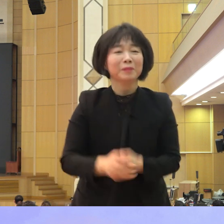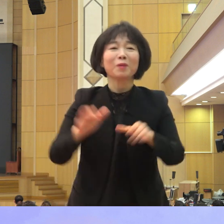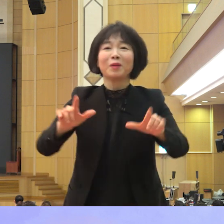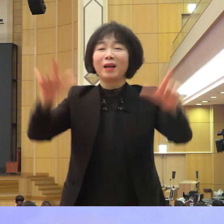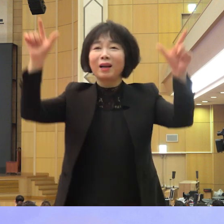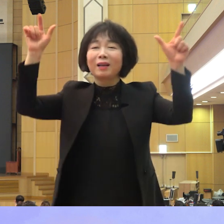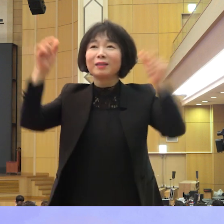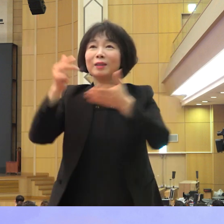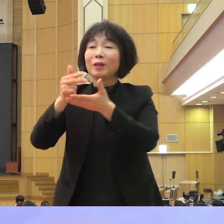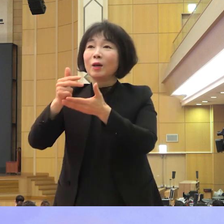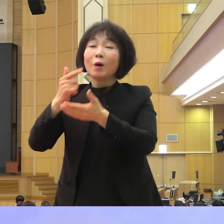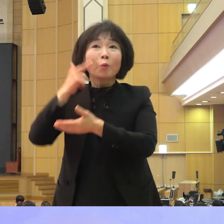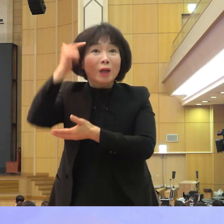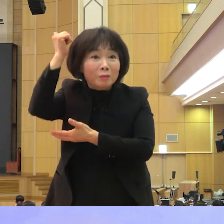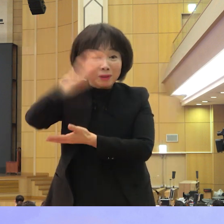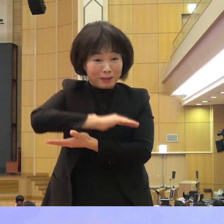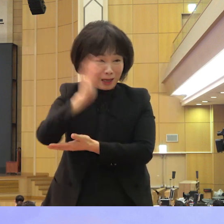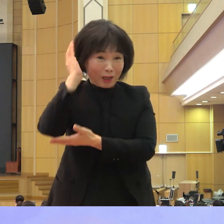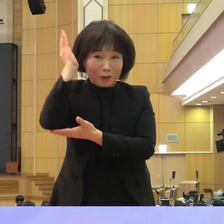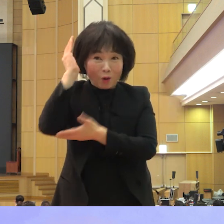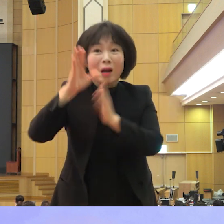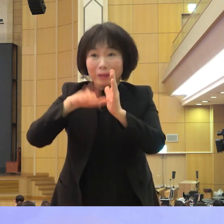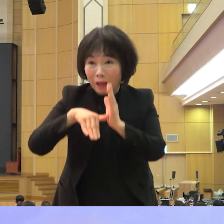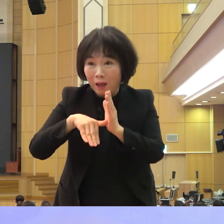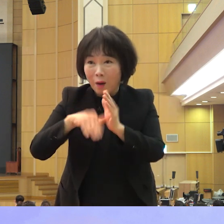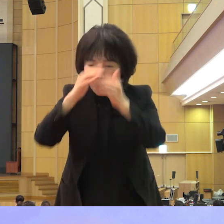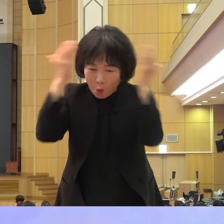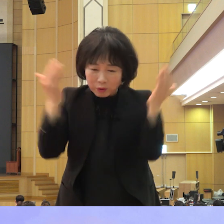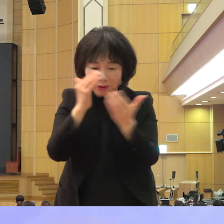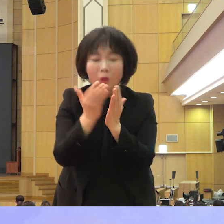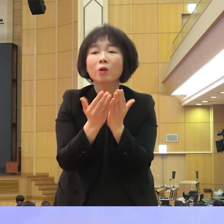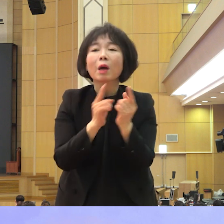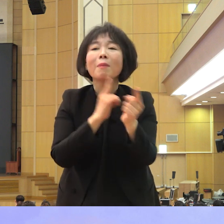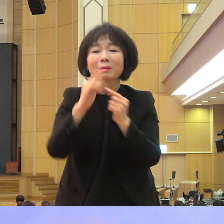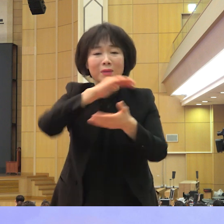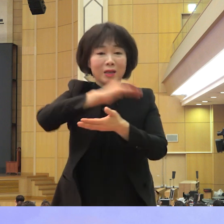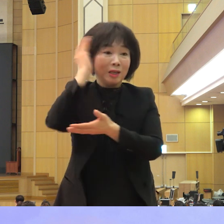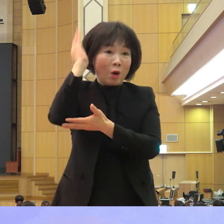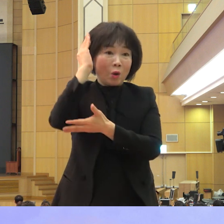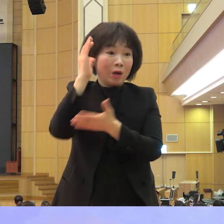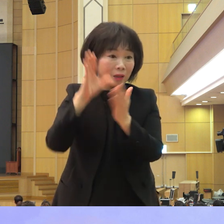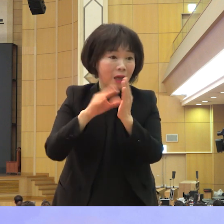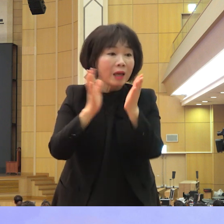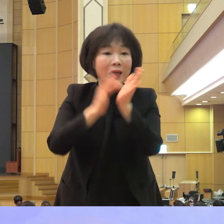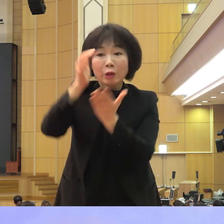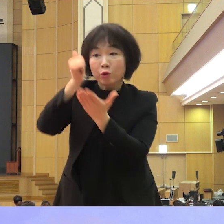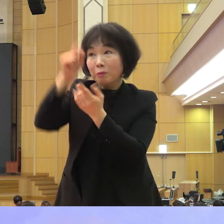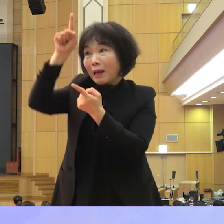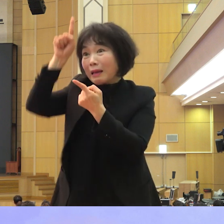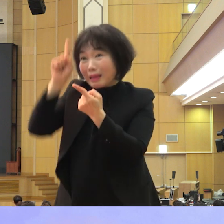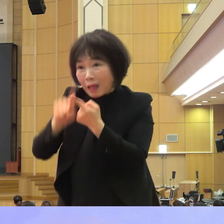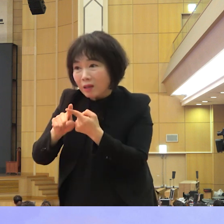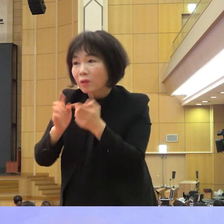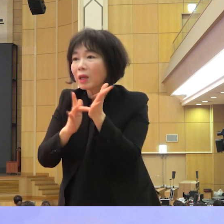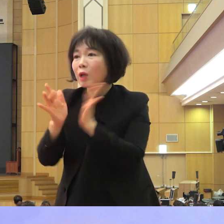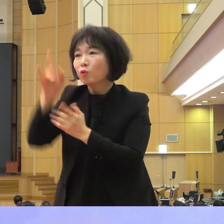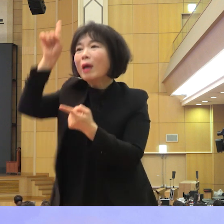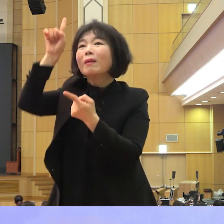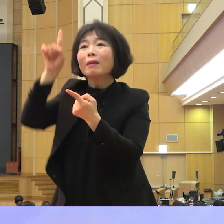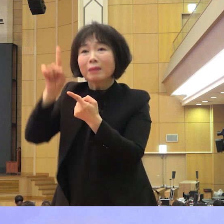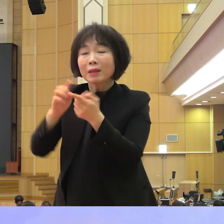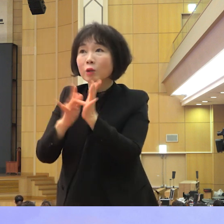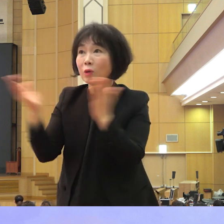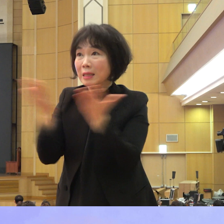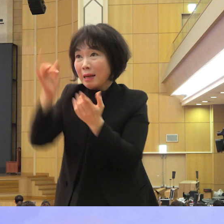기록한 말씀을 가지고 설교하든지, 성경의 어떤 말씀을 가지고 설교하든지 예수님에 관하여, 예수님의